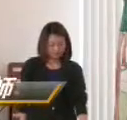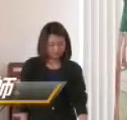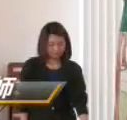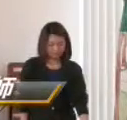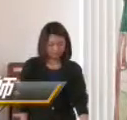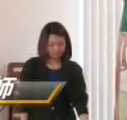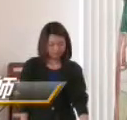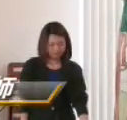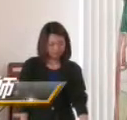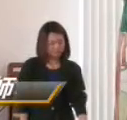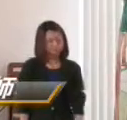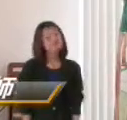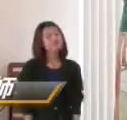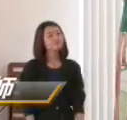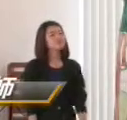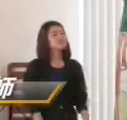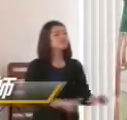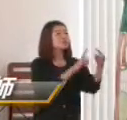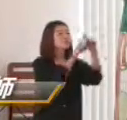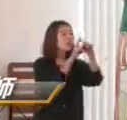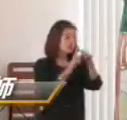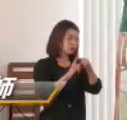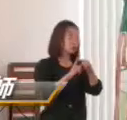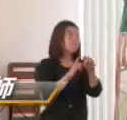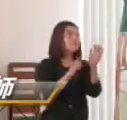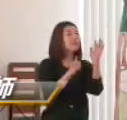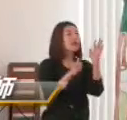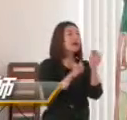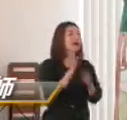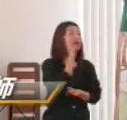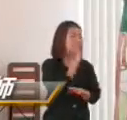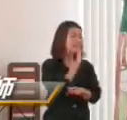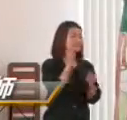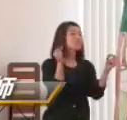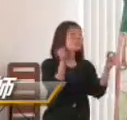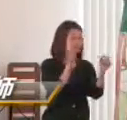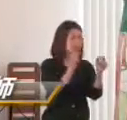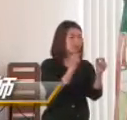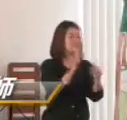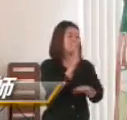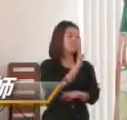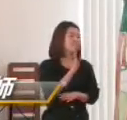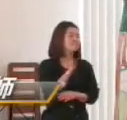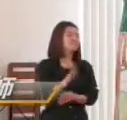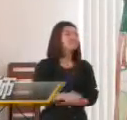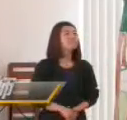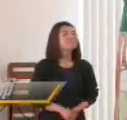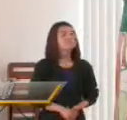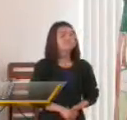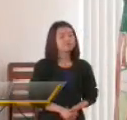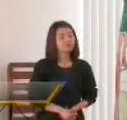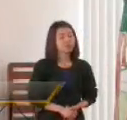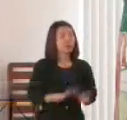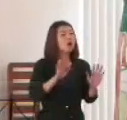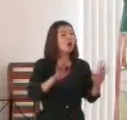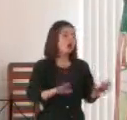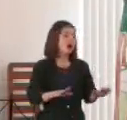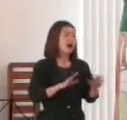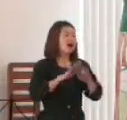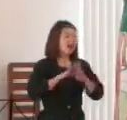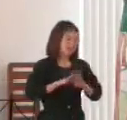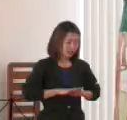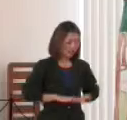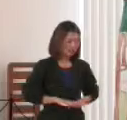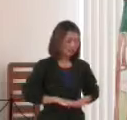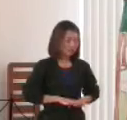では、クリスマスのメッセージをですね、短くお話ししたいと思います。今日は安心の訪れ